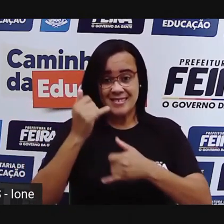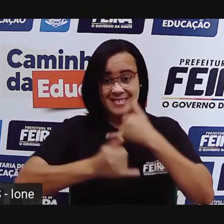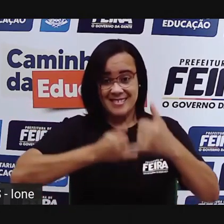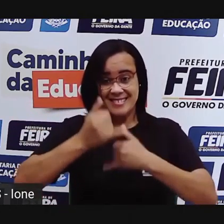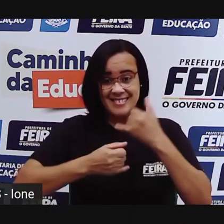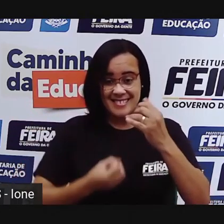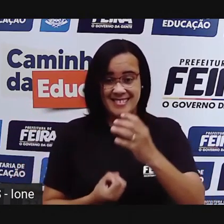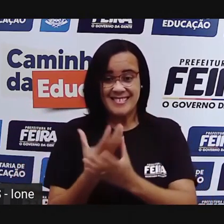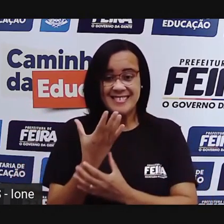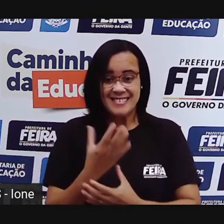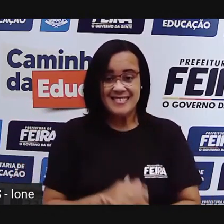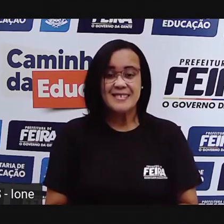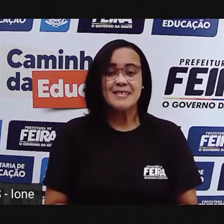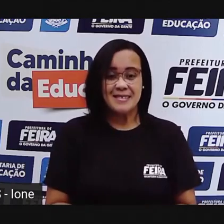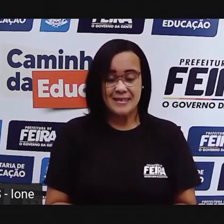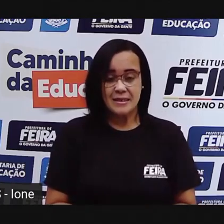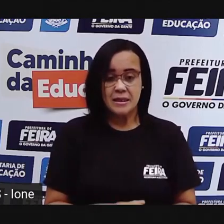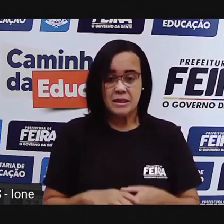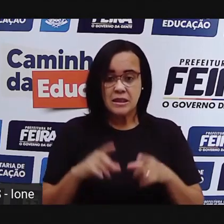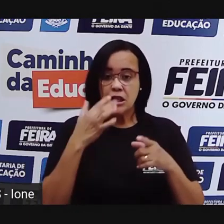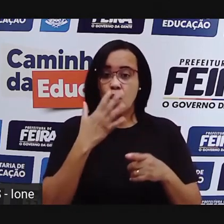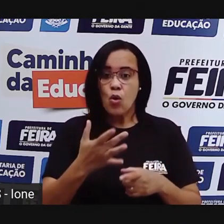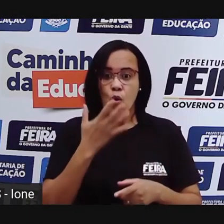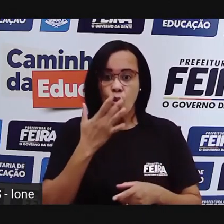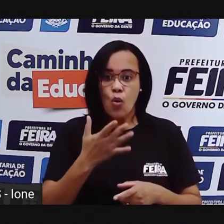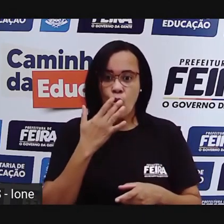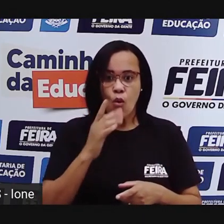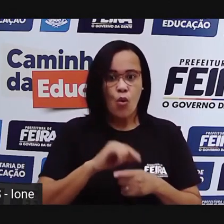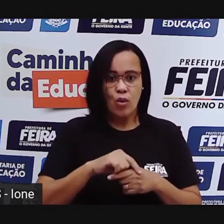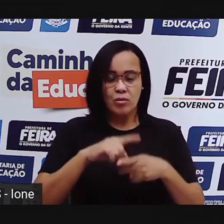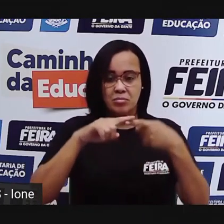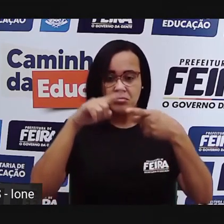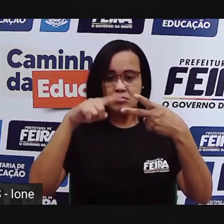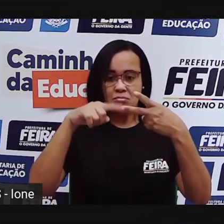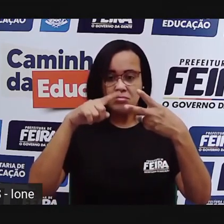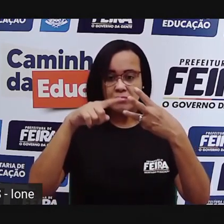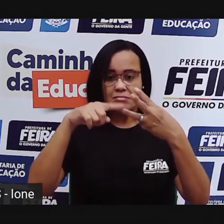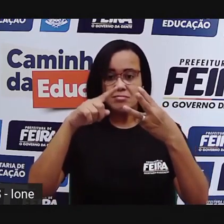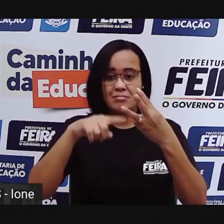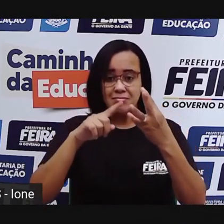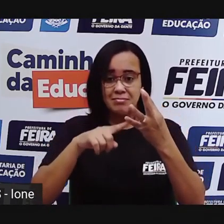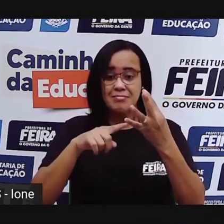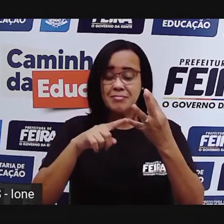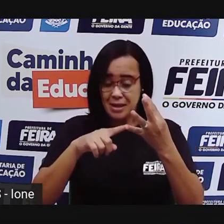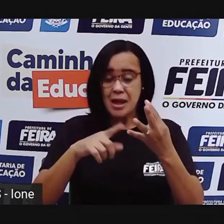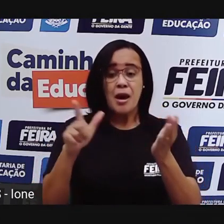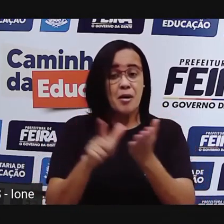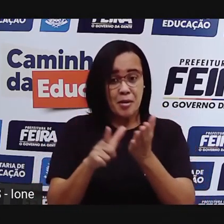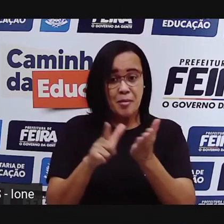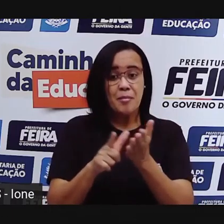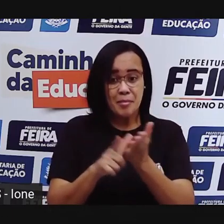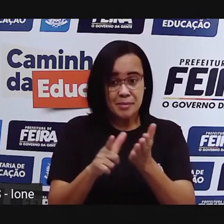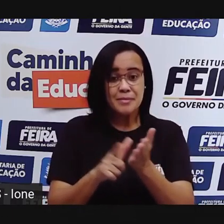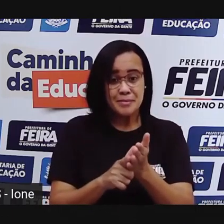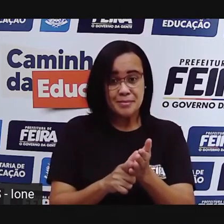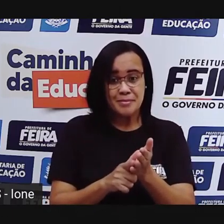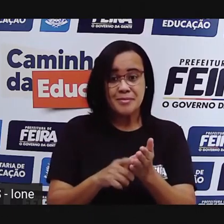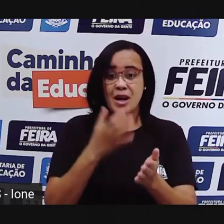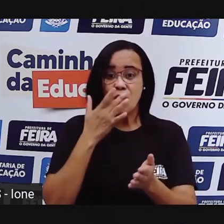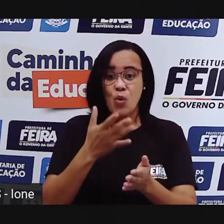brinquedo. E essa parte colorida é feita com papel crepom.